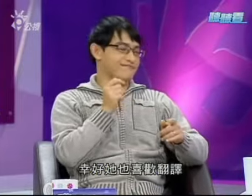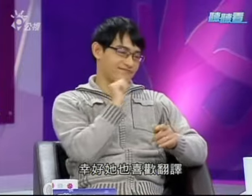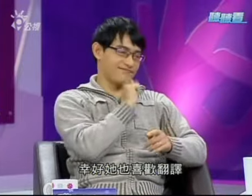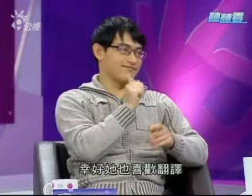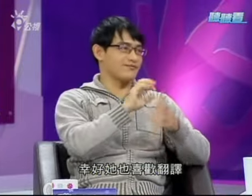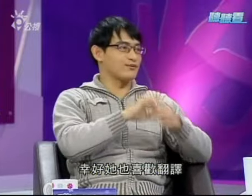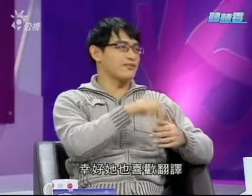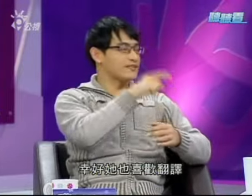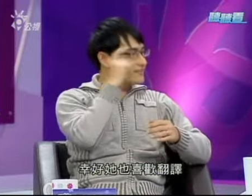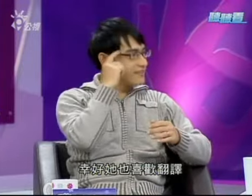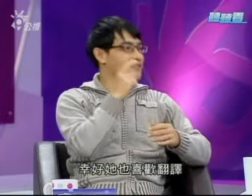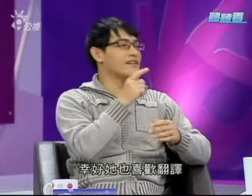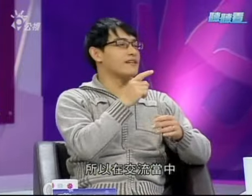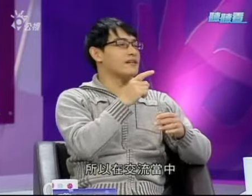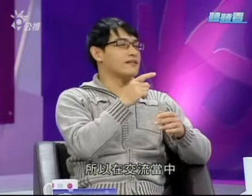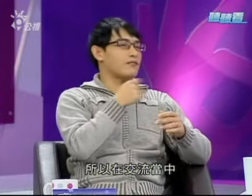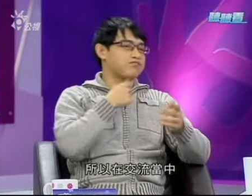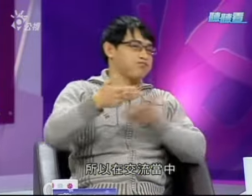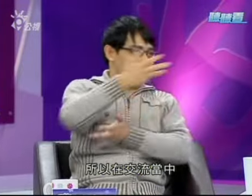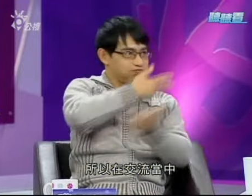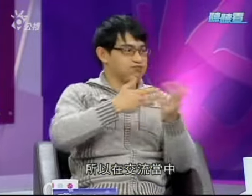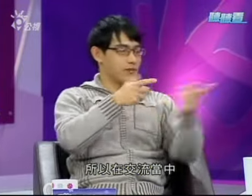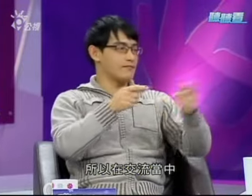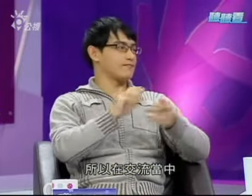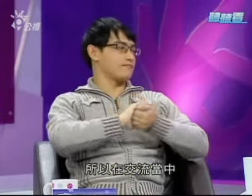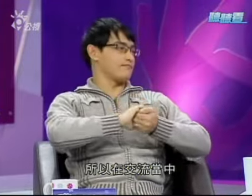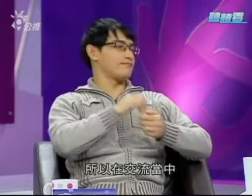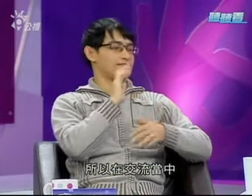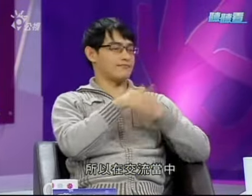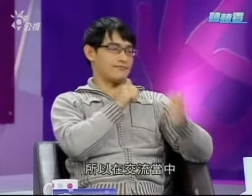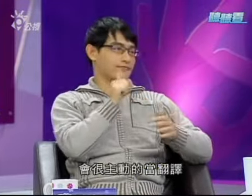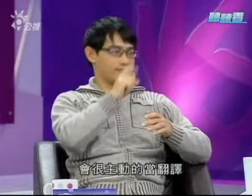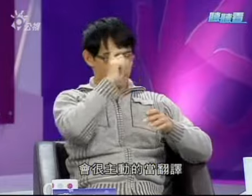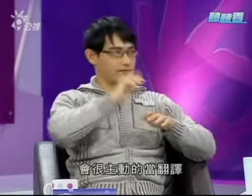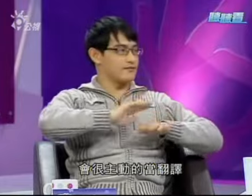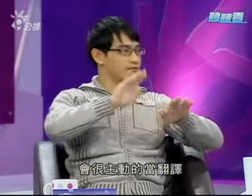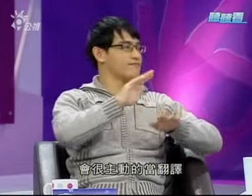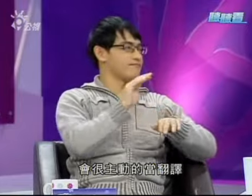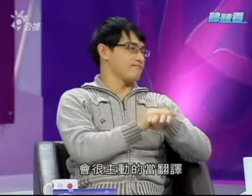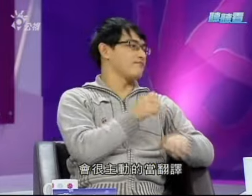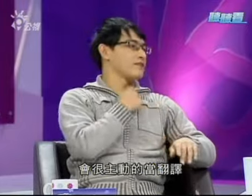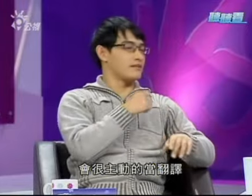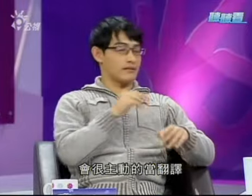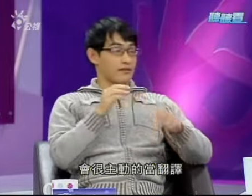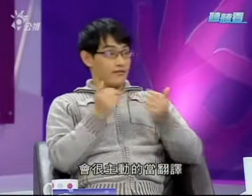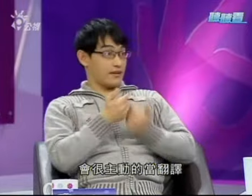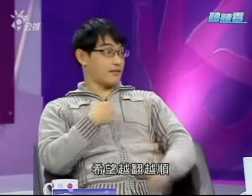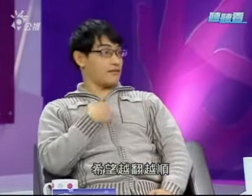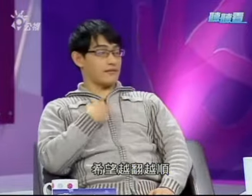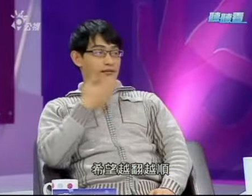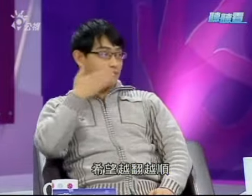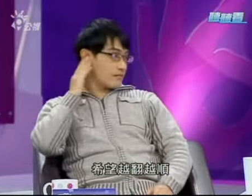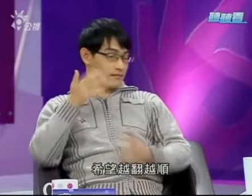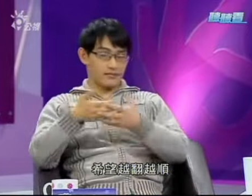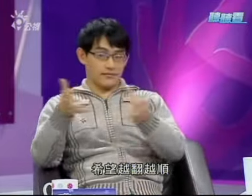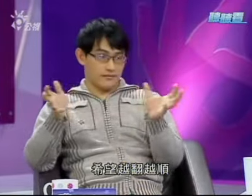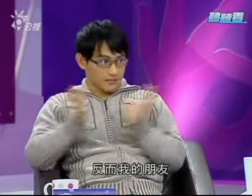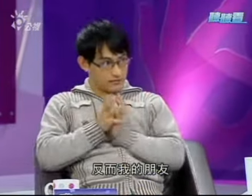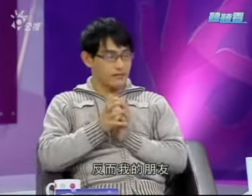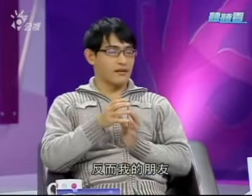她也喜欢翻译所以在交流当中会很主动地当翻译希望越翻越顺反而